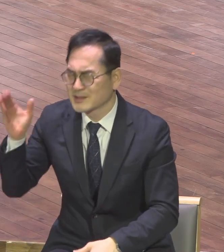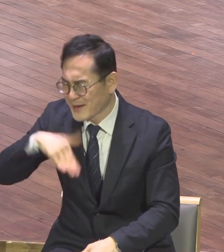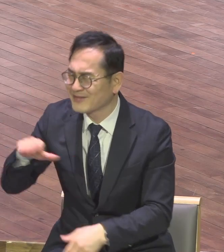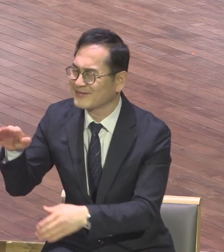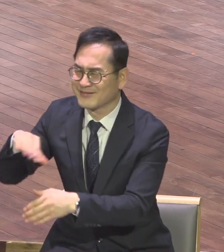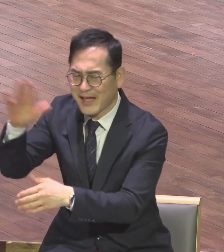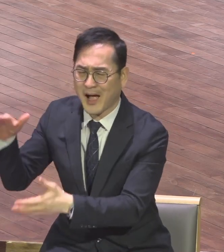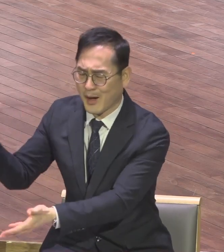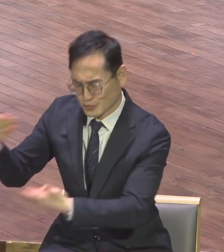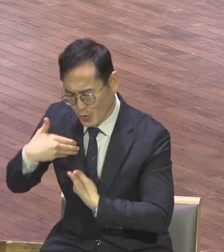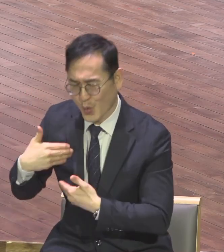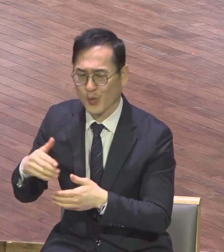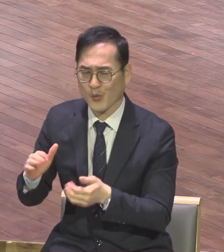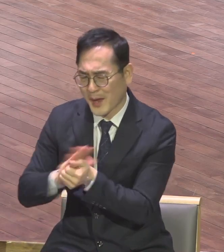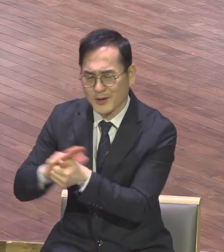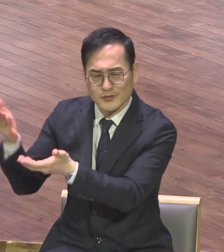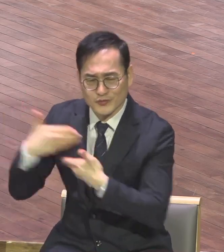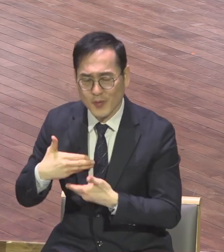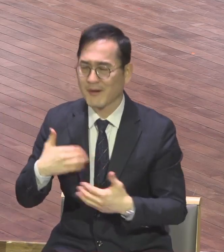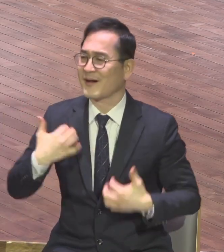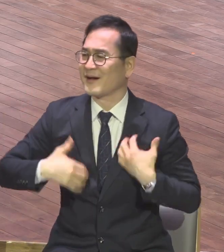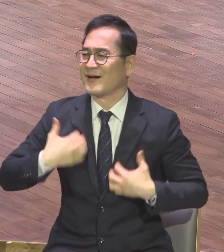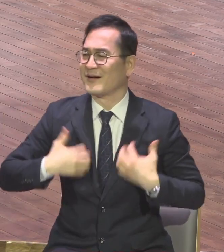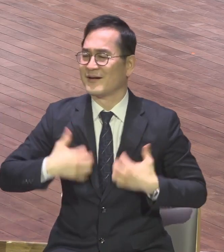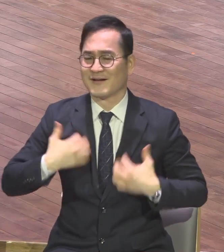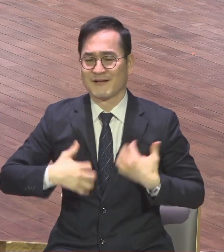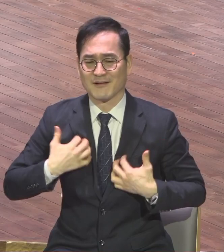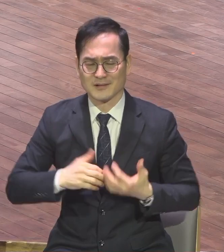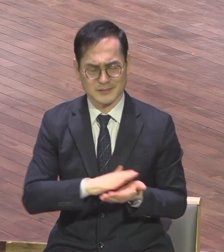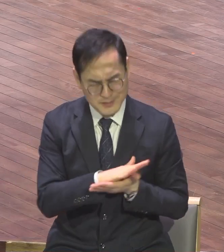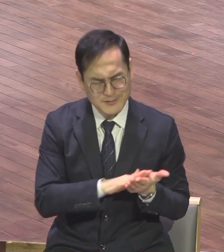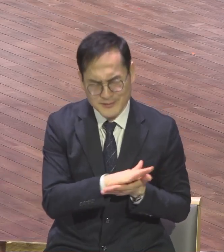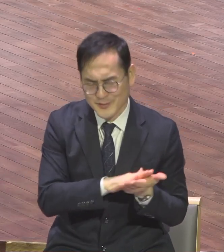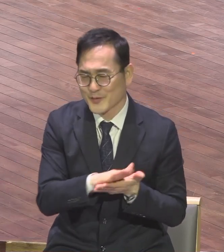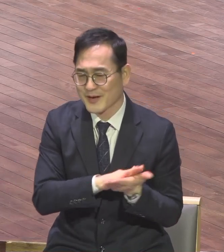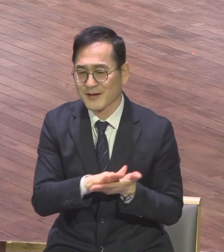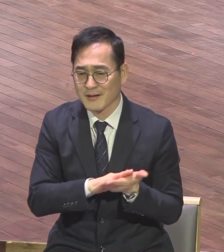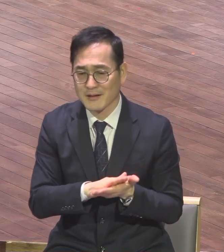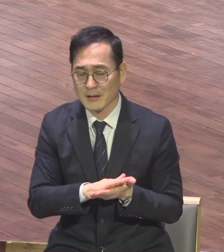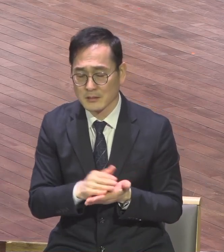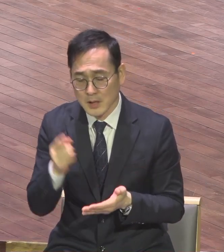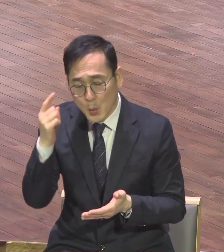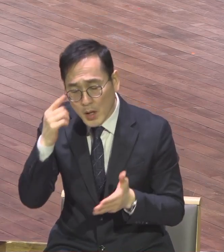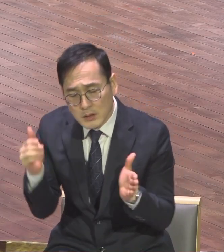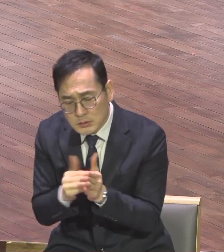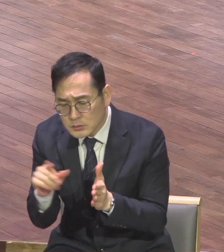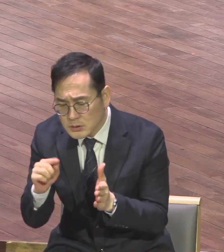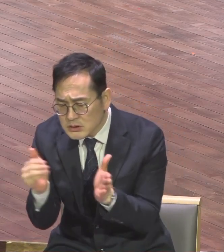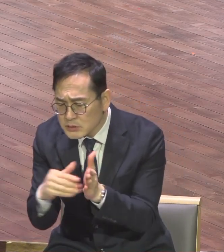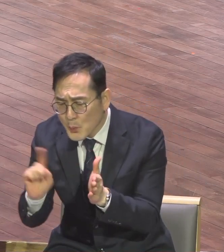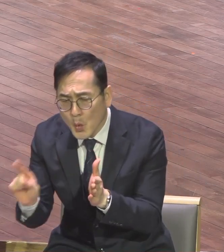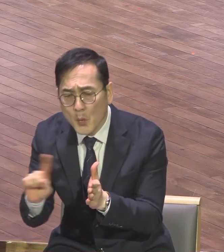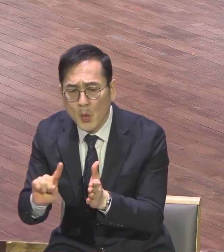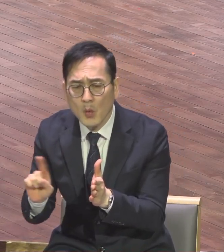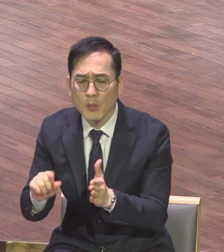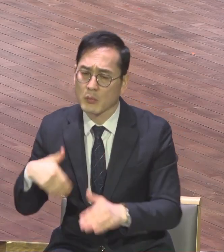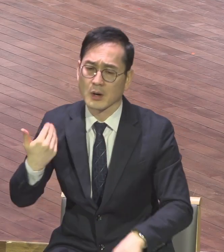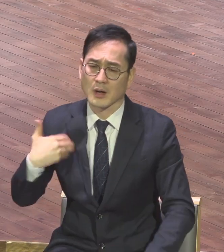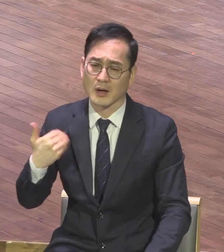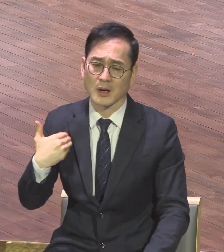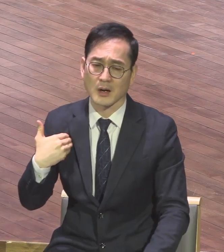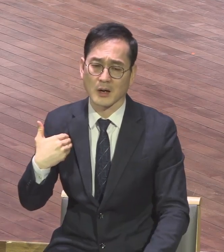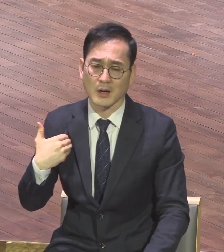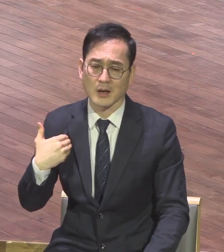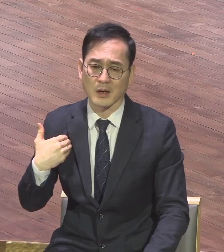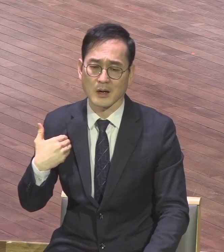좋구나. 그런데 뭐가 끝났는지 왜 끝났는지 마치 일제시대의 잔혹함을